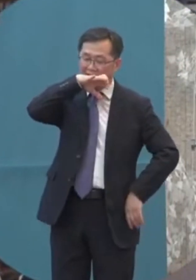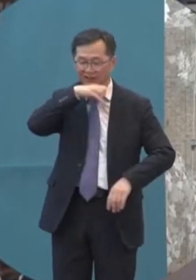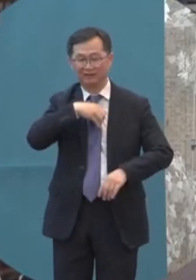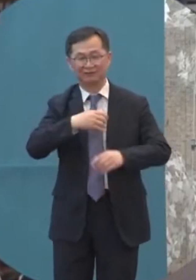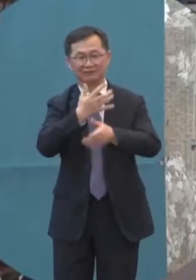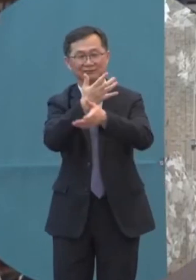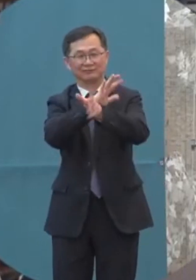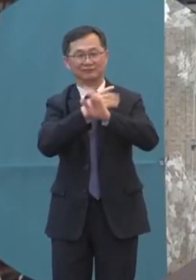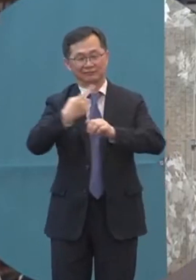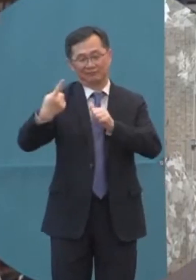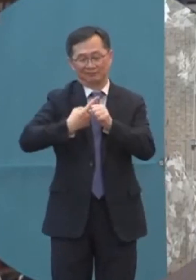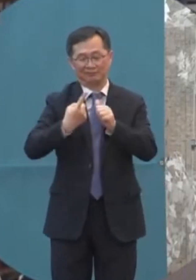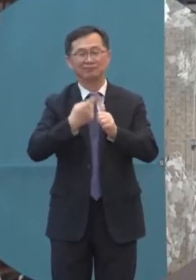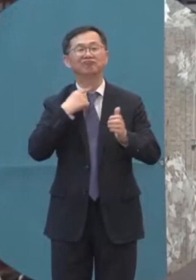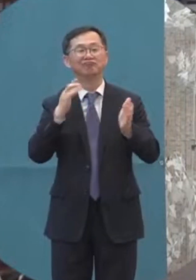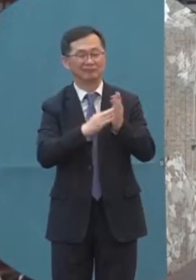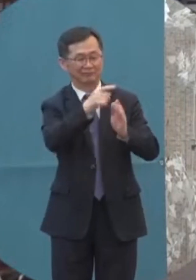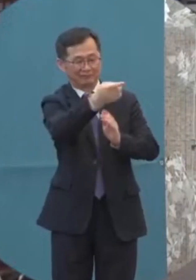네.